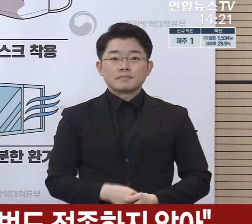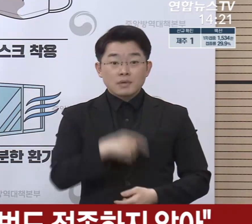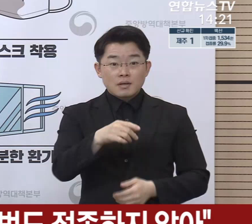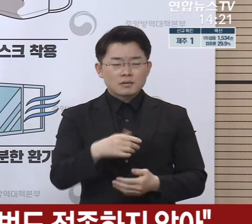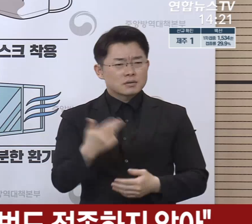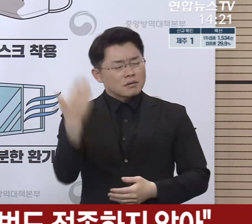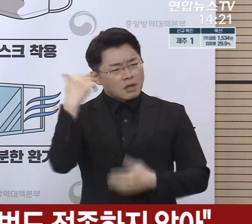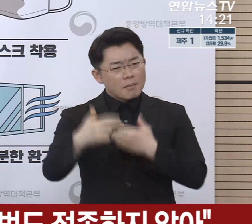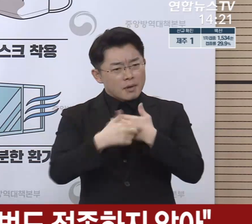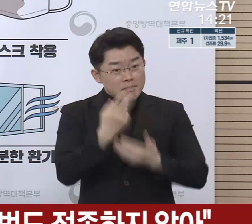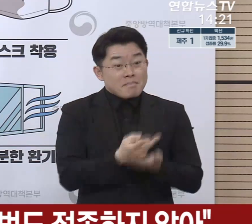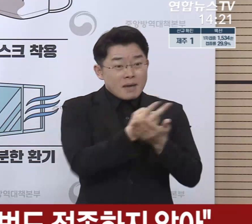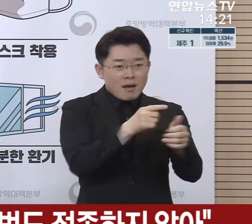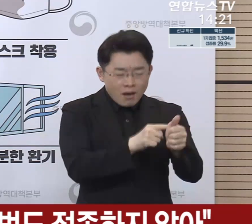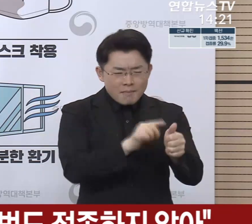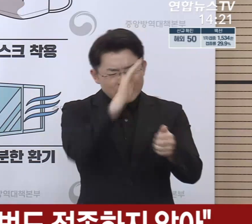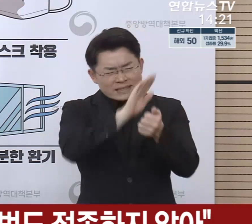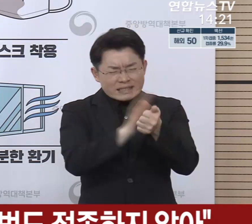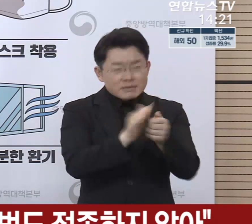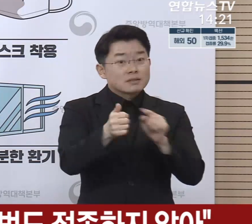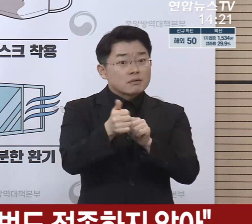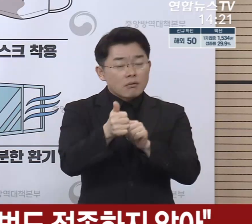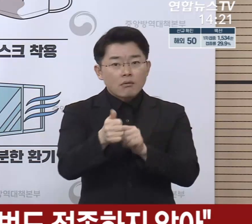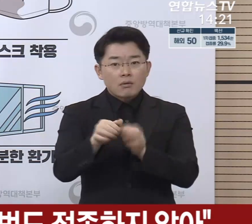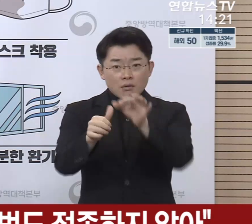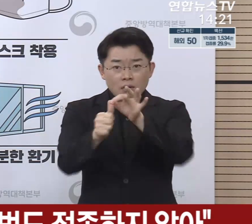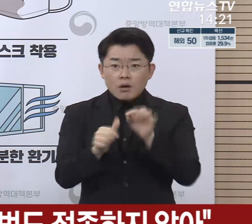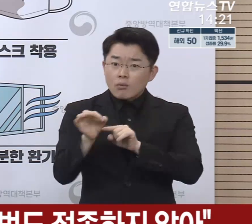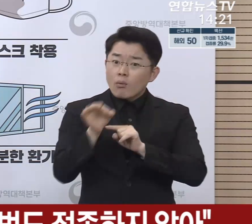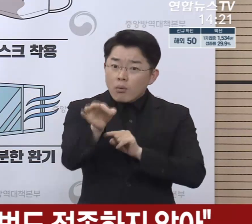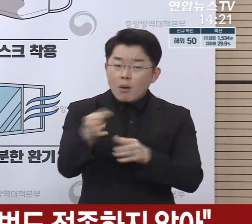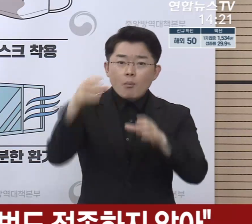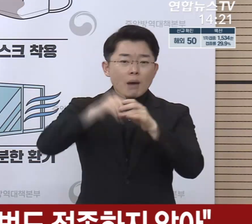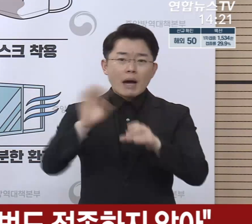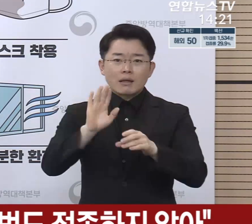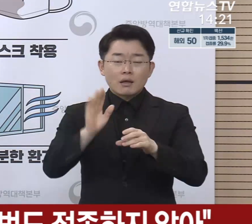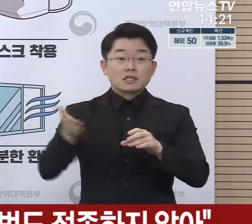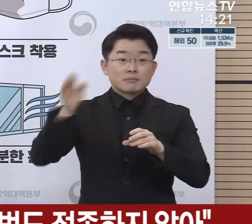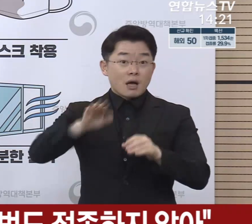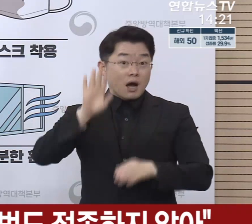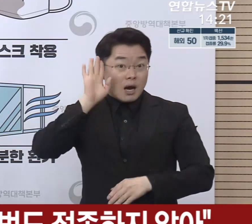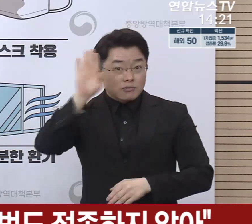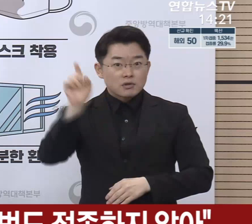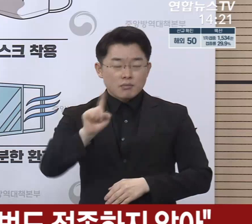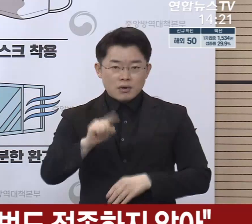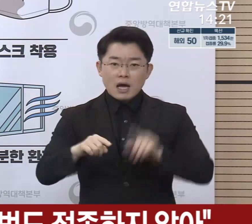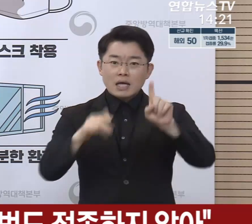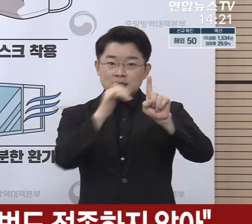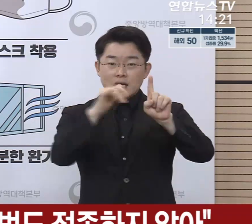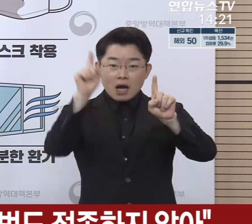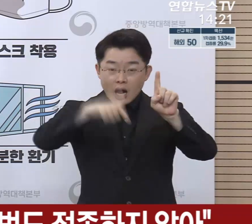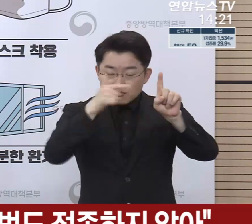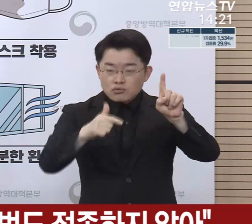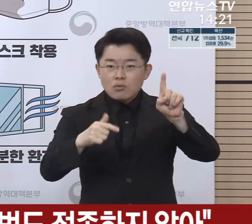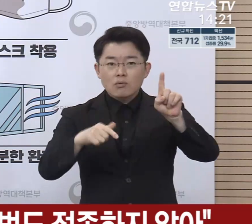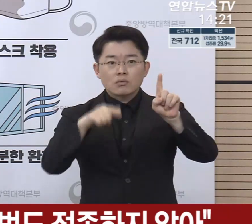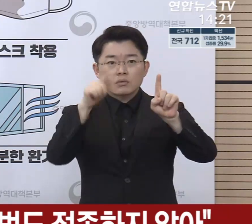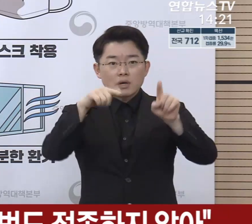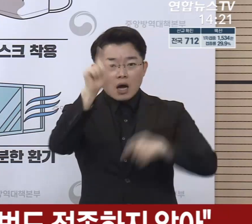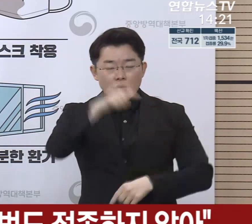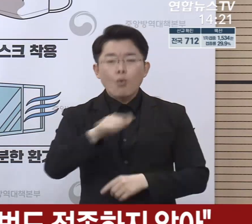간병비가 그동안에는 포함이 되어 있지 않았지만 피해보상금과 동일하게 입원 이들당 5만 원의 정액